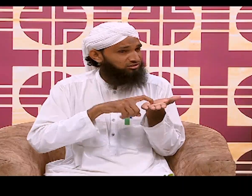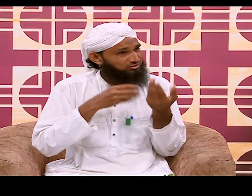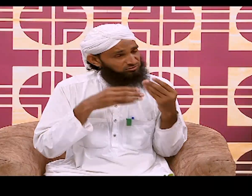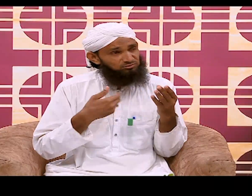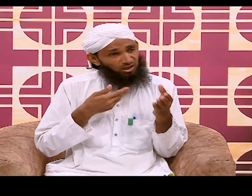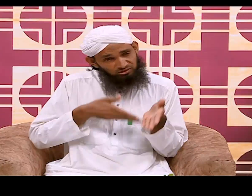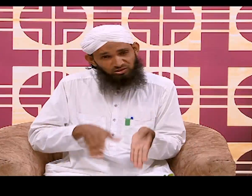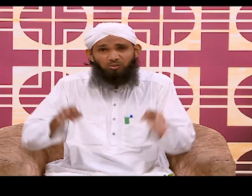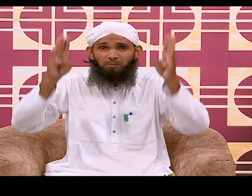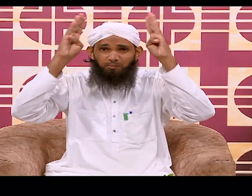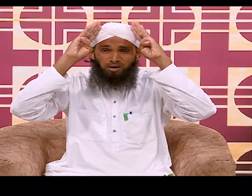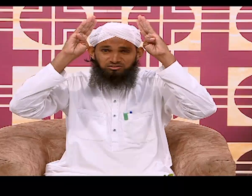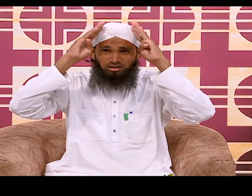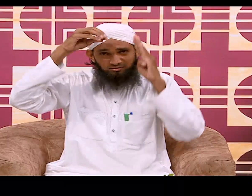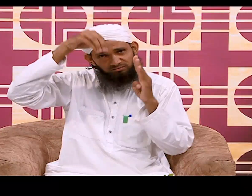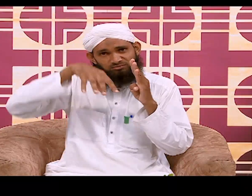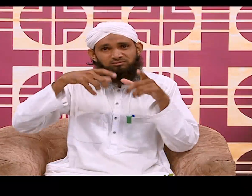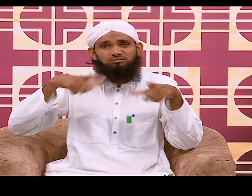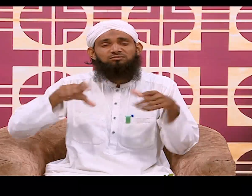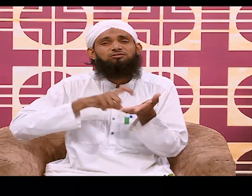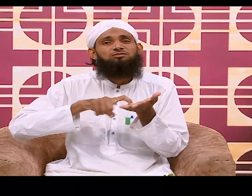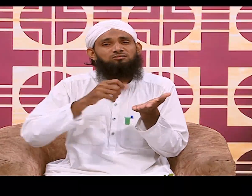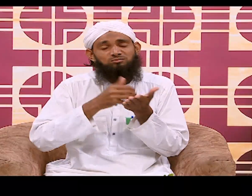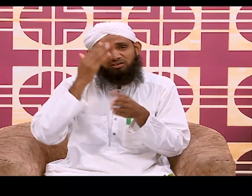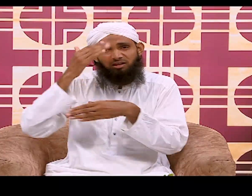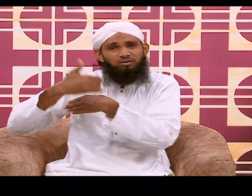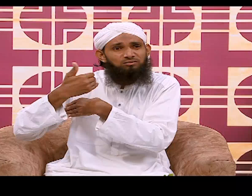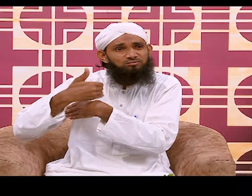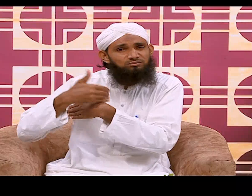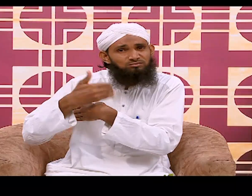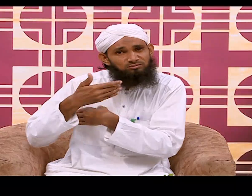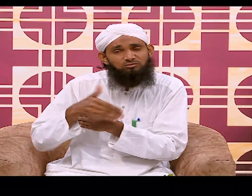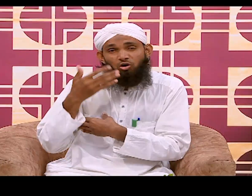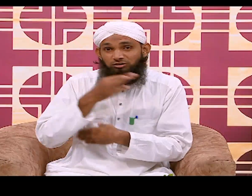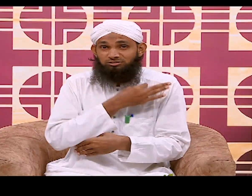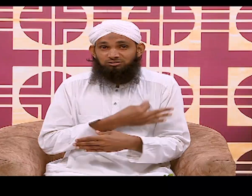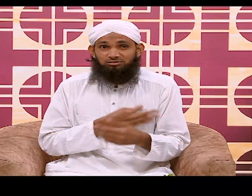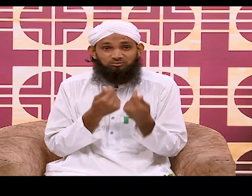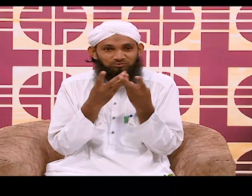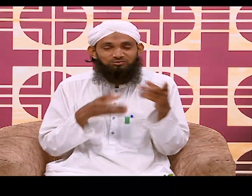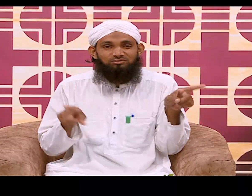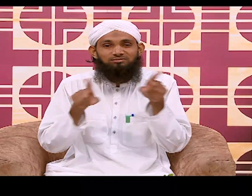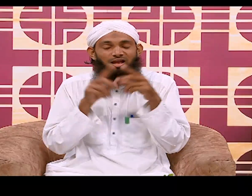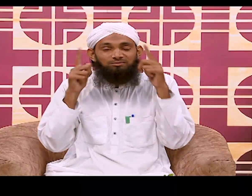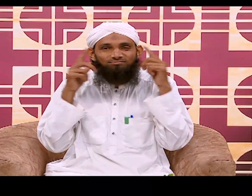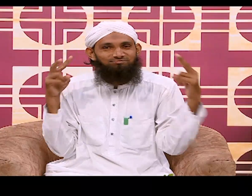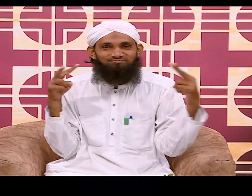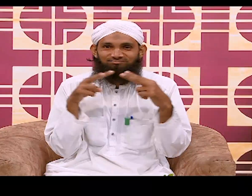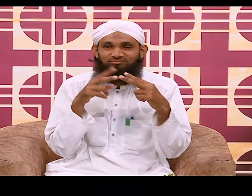بغداد جانے کی اجازت دیجئے تاکہ میں وہاں علم دین حاصل کروں اور نیک لوگوں کی زیارت کروں۔ امی جان نے